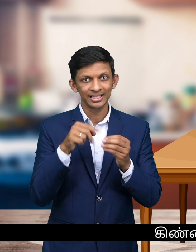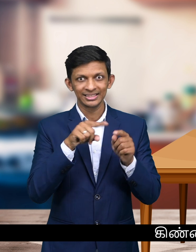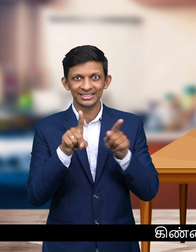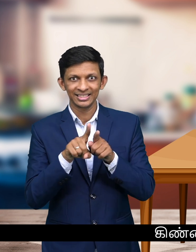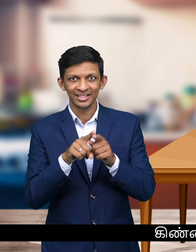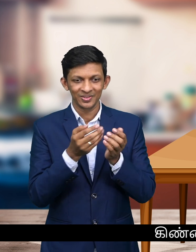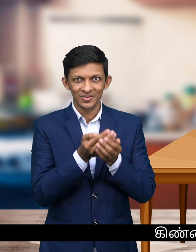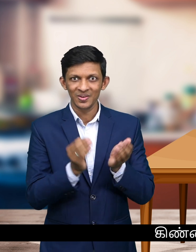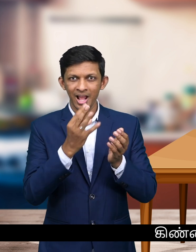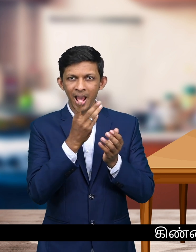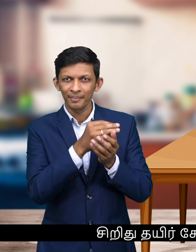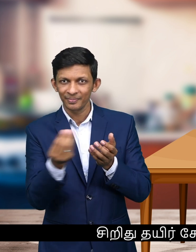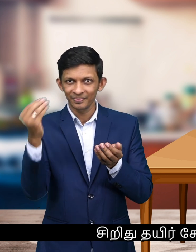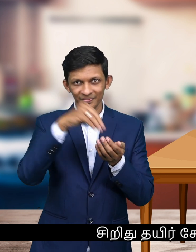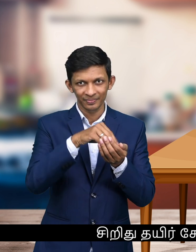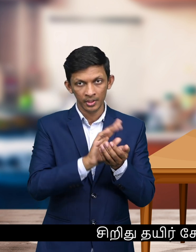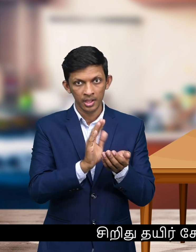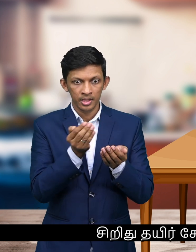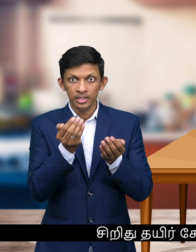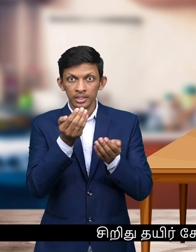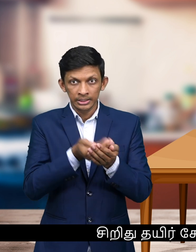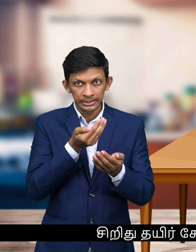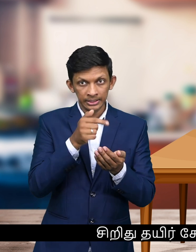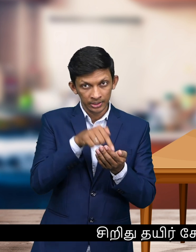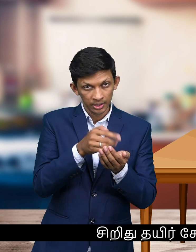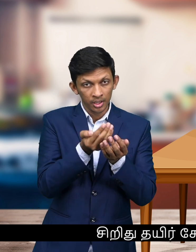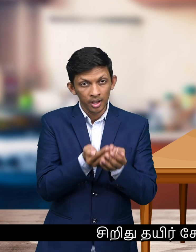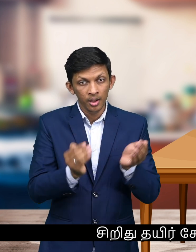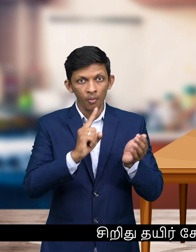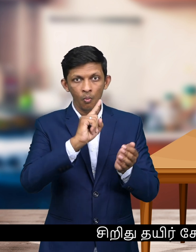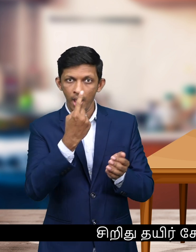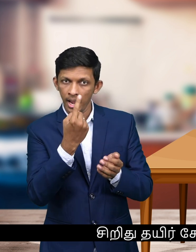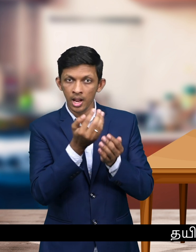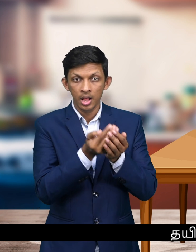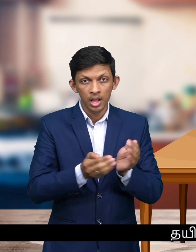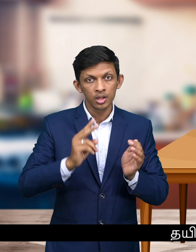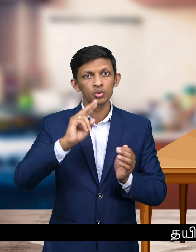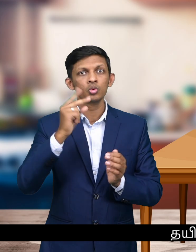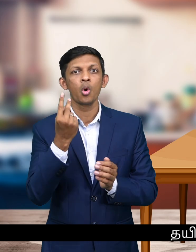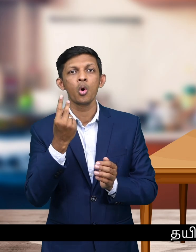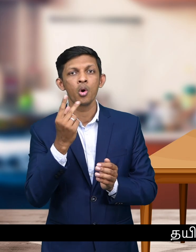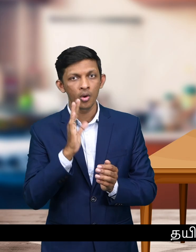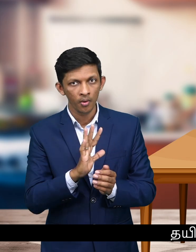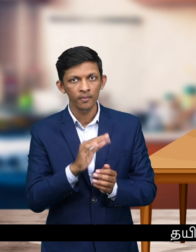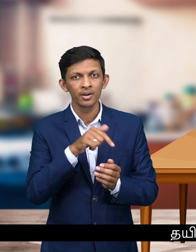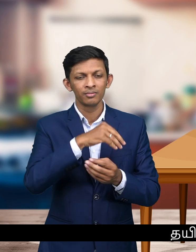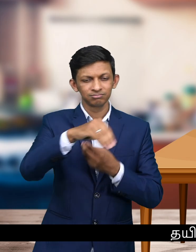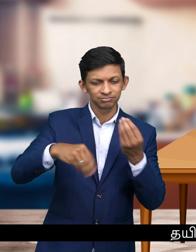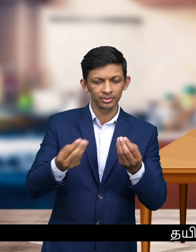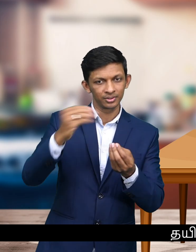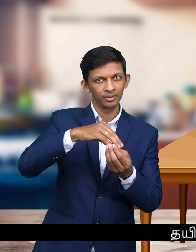கிண்ணங்கள் 1 மற்றும் 2 சிறிது தயிர் சேர்த்து நன்கு கிளறவும். அதனால் தயிர் பாலுடன் கலக்கும்.